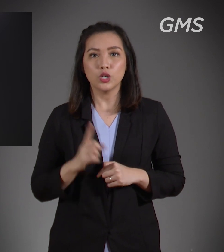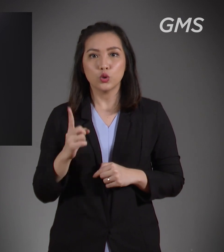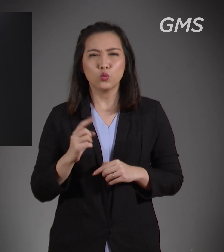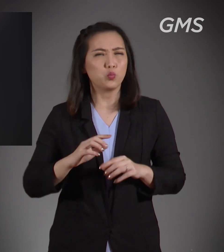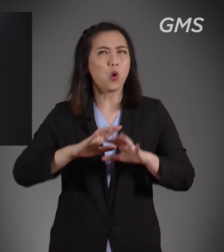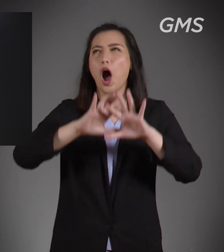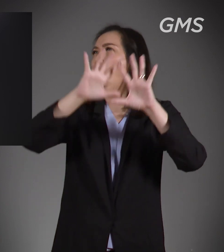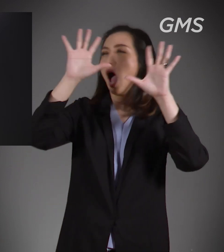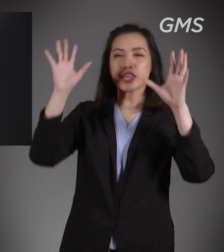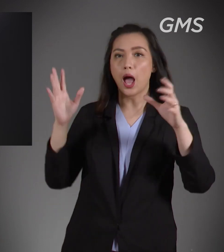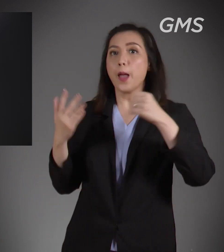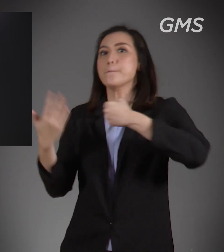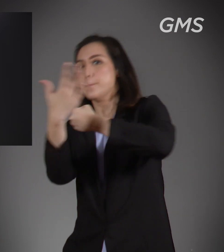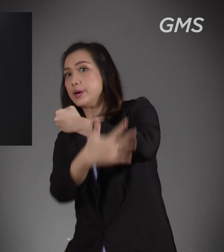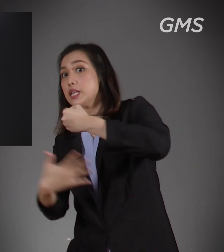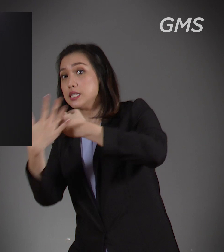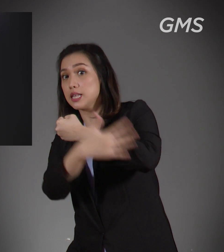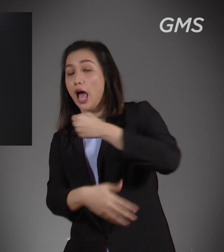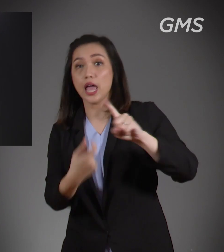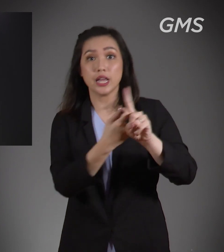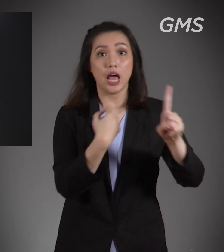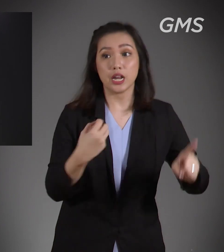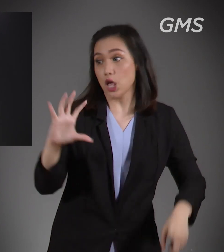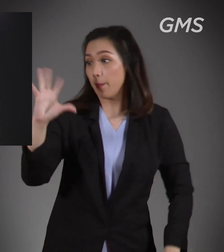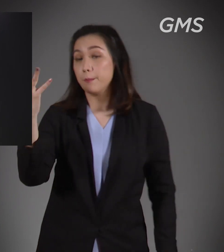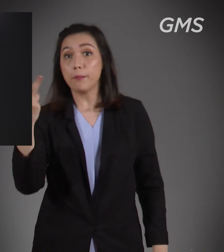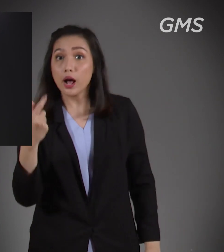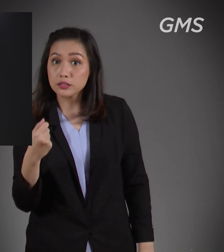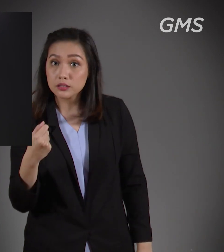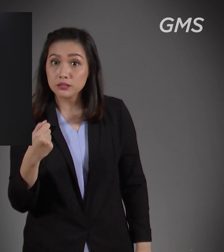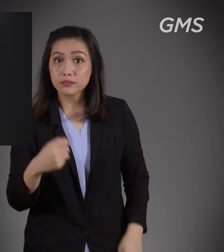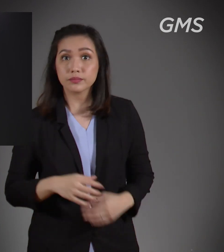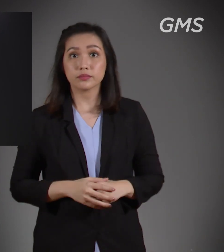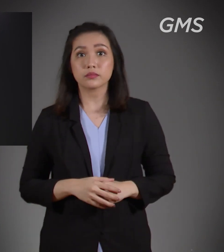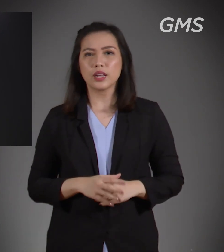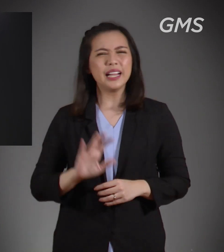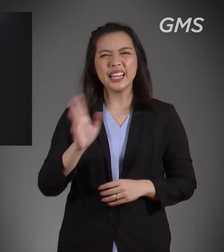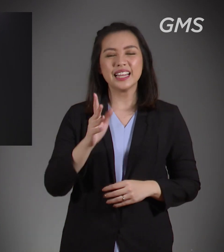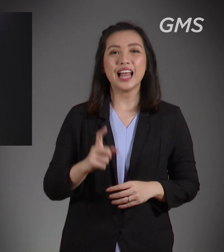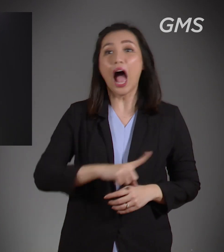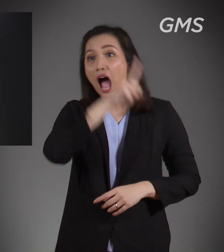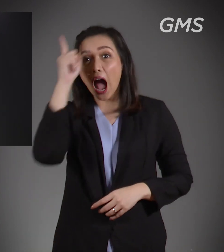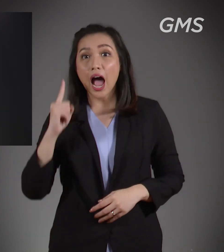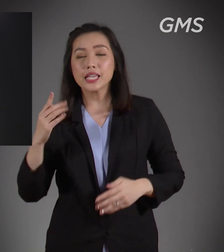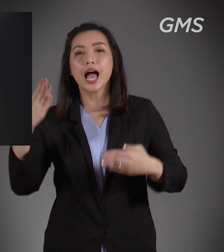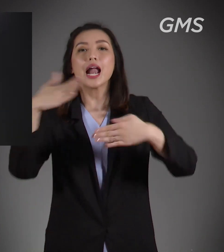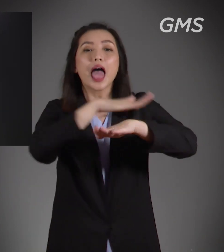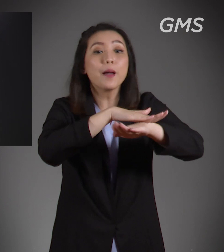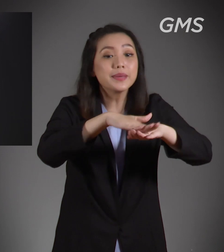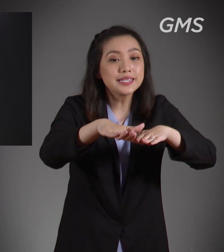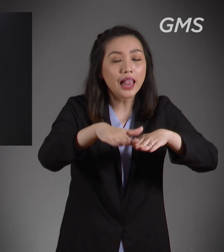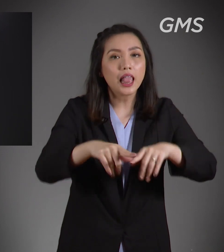dari emas. Dari emas murni. Bukan hanya dilapisi coating saja, tapi semuanya itu emas